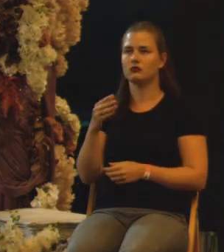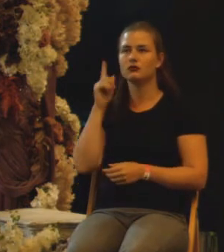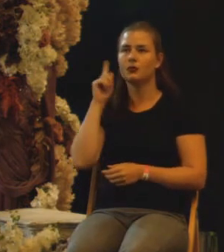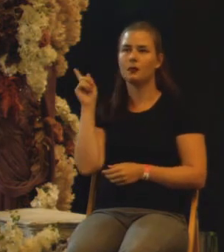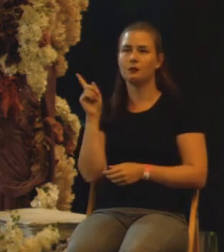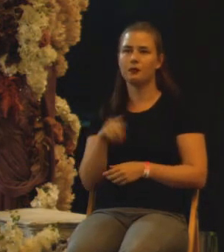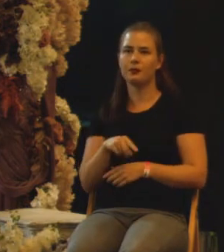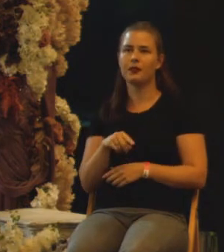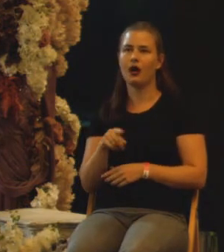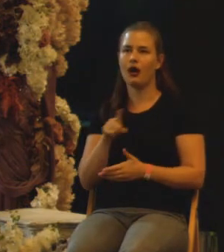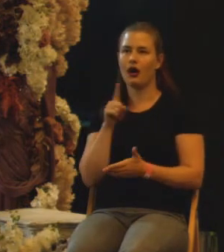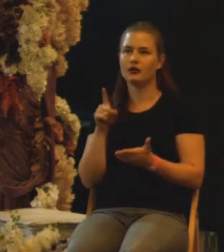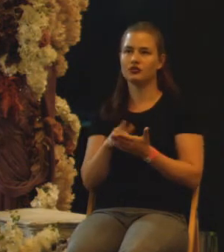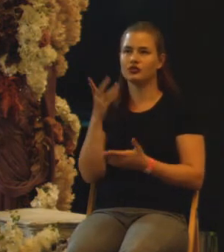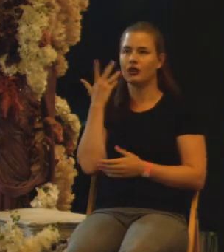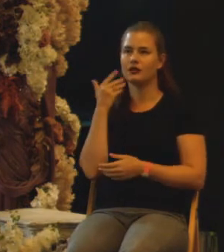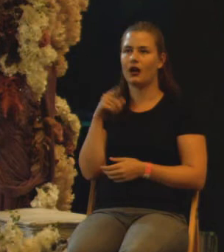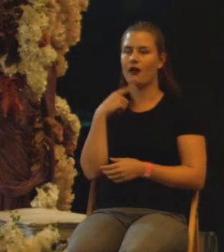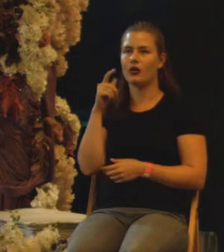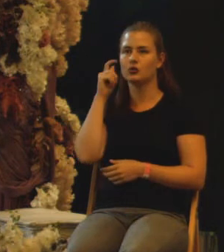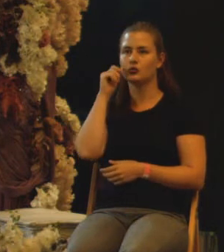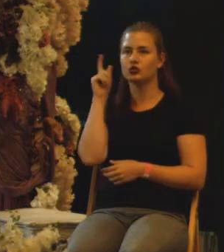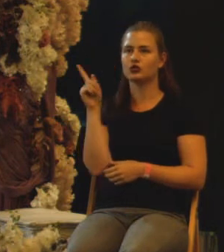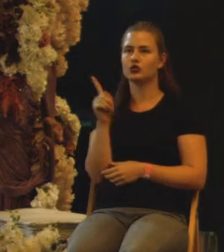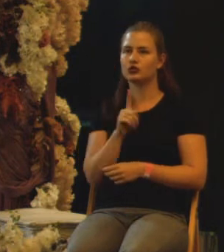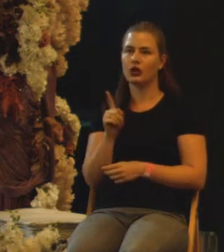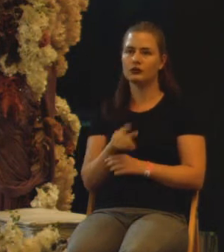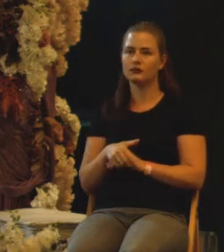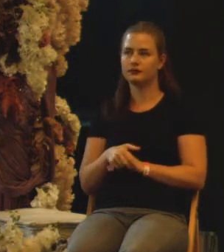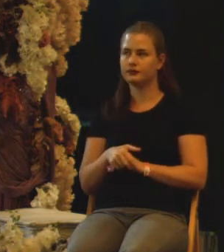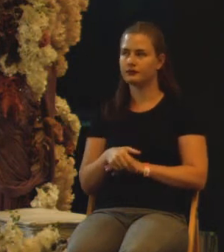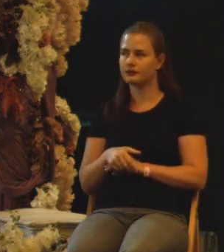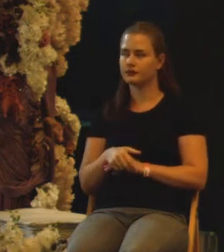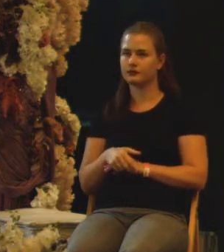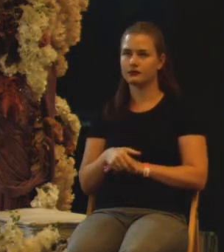умелая. Конечно же, когда ты говоришь мужчине, что...